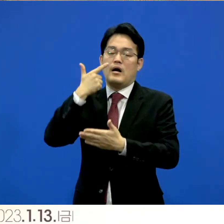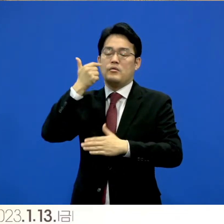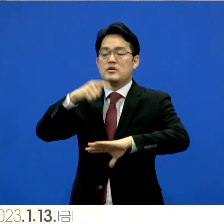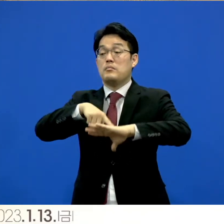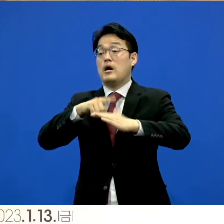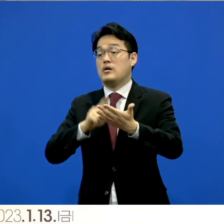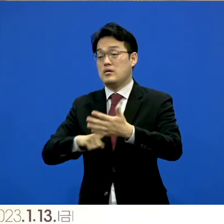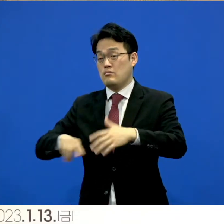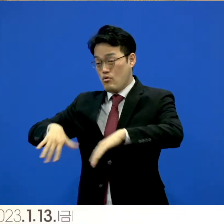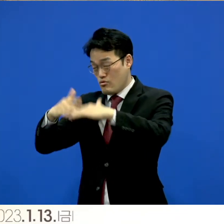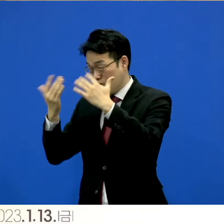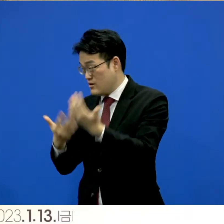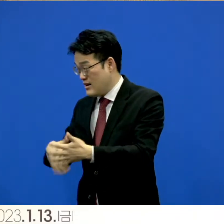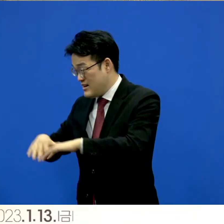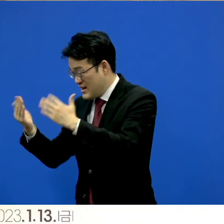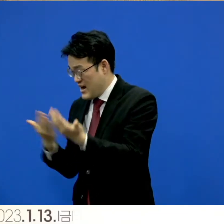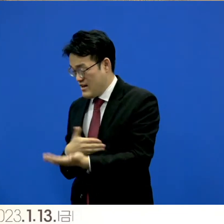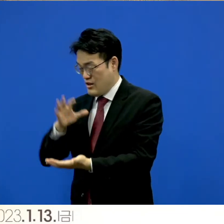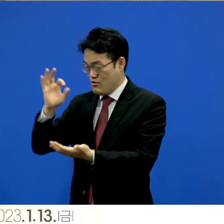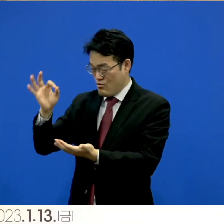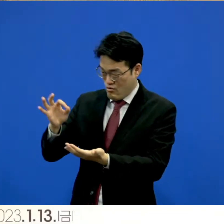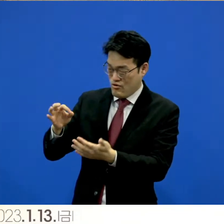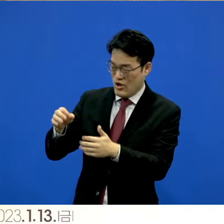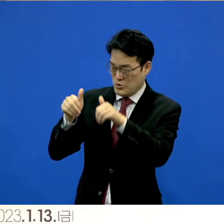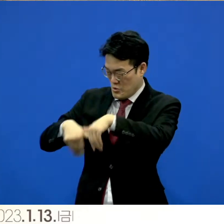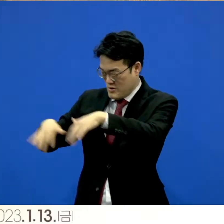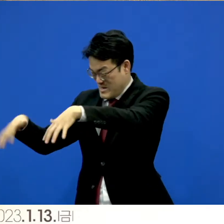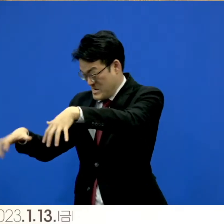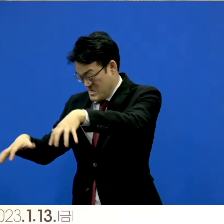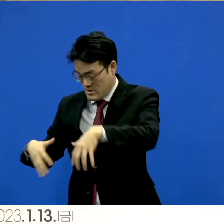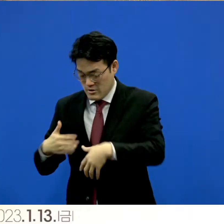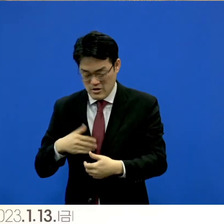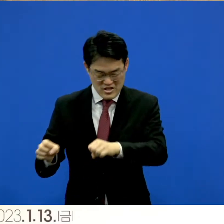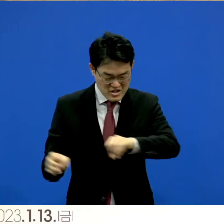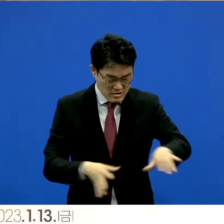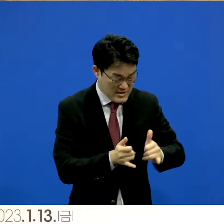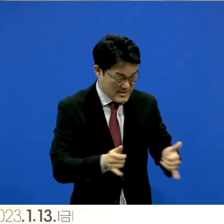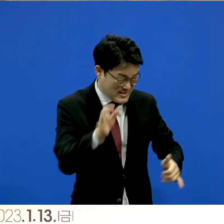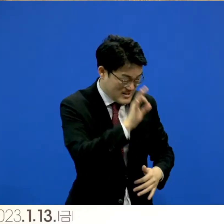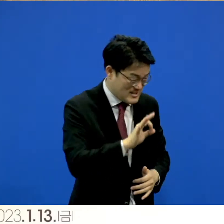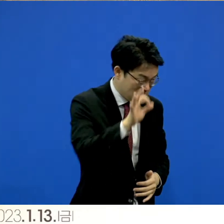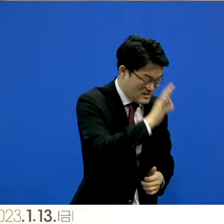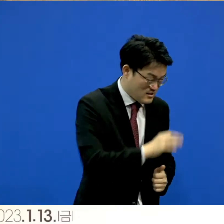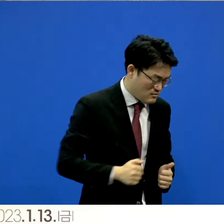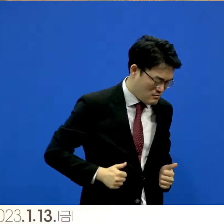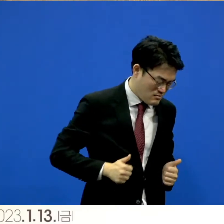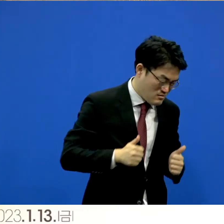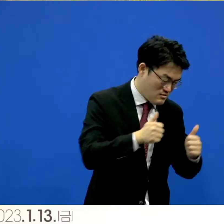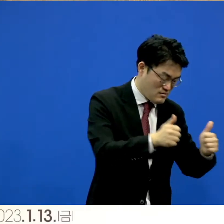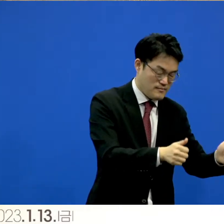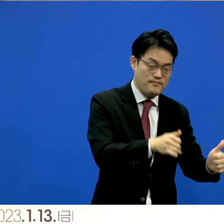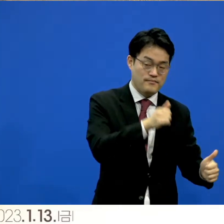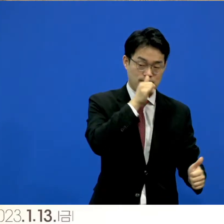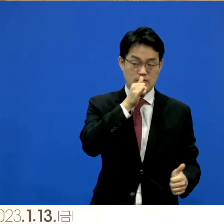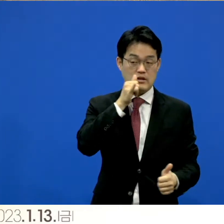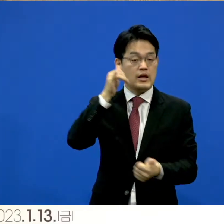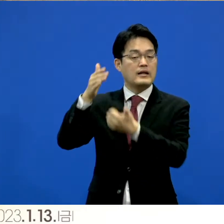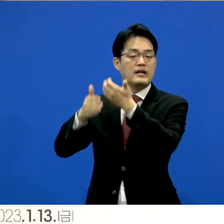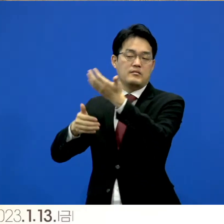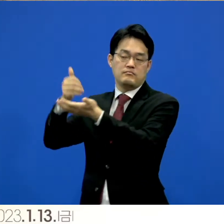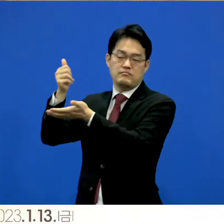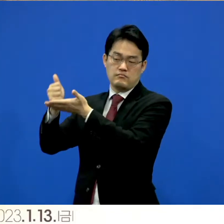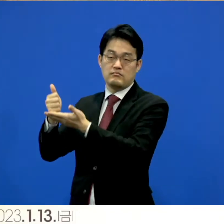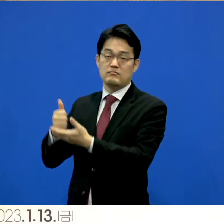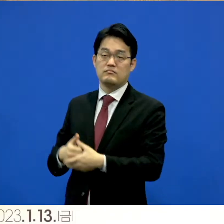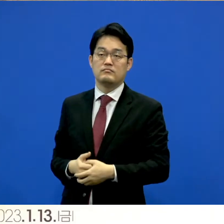동원해서라도 잃어버린 자를 찾아내시고야 마시겠다는 열심. 아버지는 이성을 잃은 것처럼 보입니다.